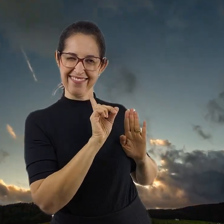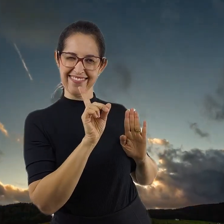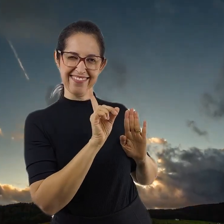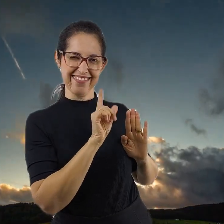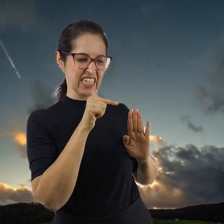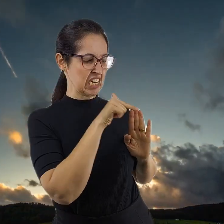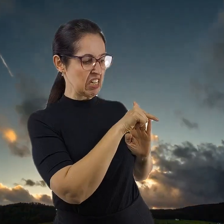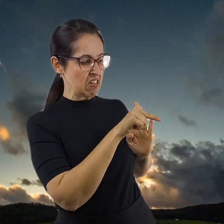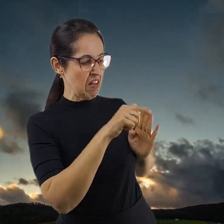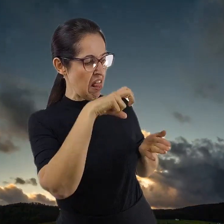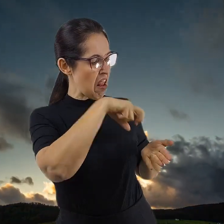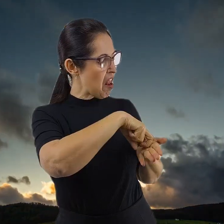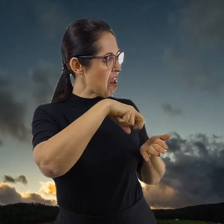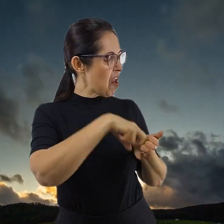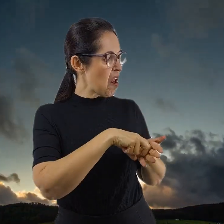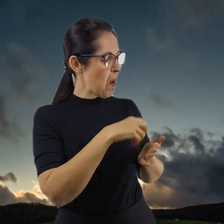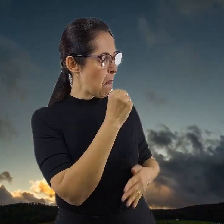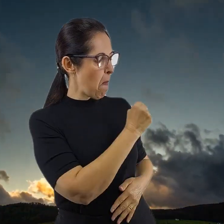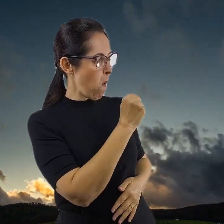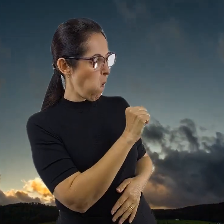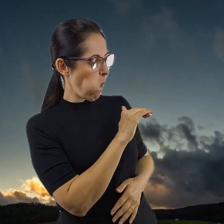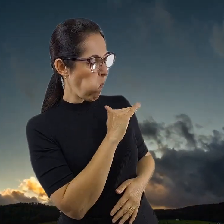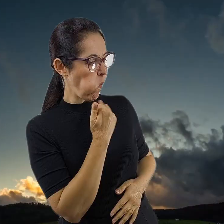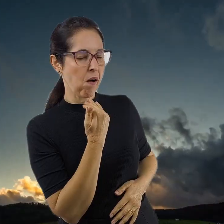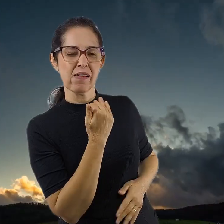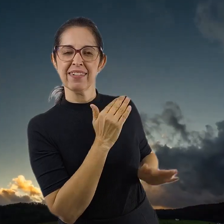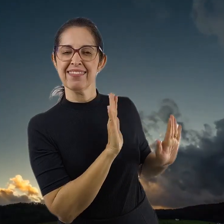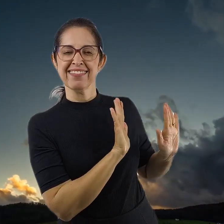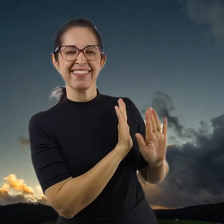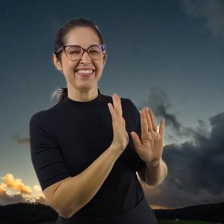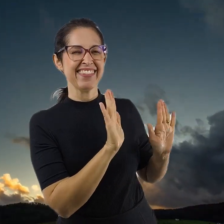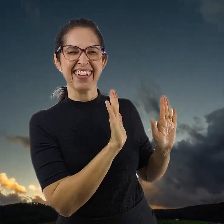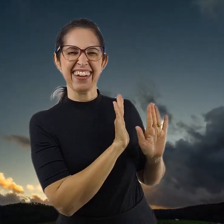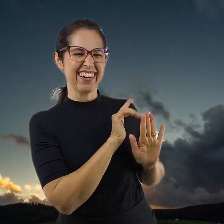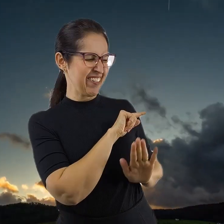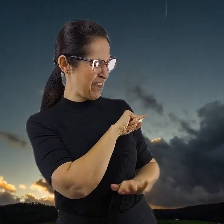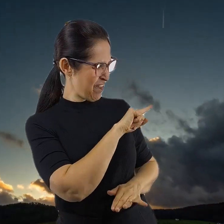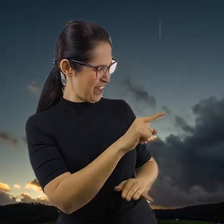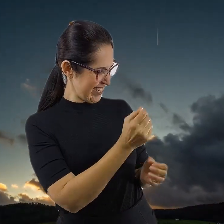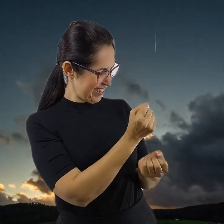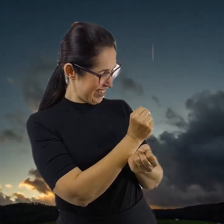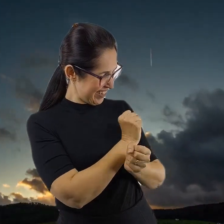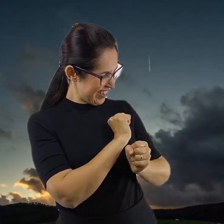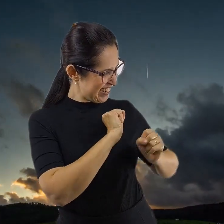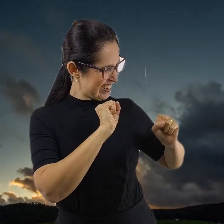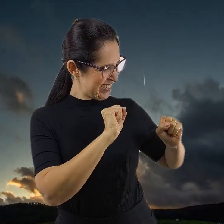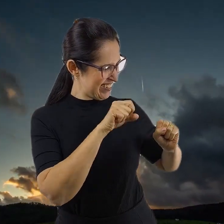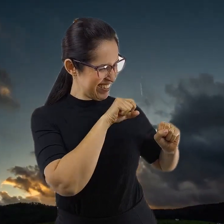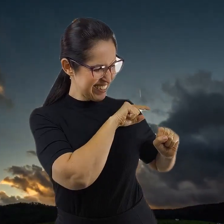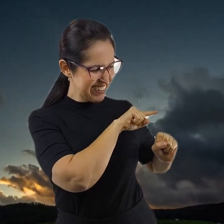Não haverá praga de mortandade, a morte não vai alcançar.